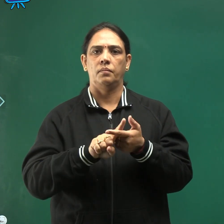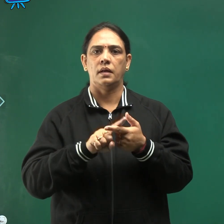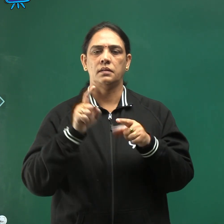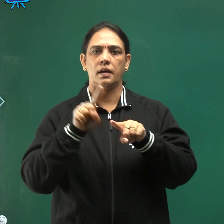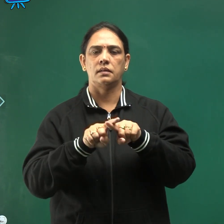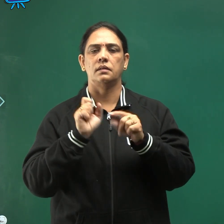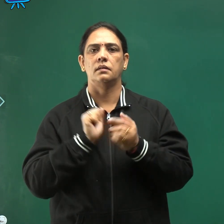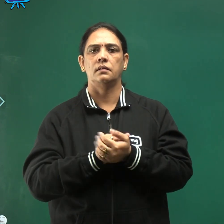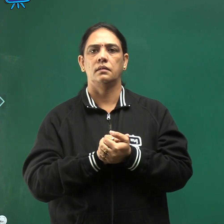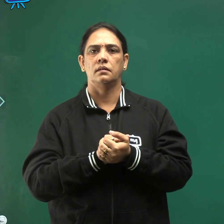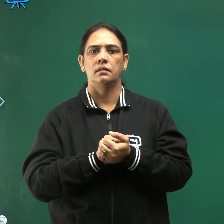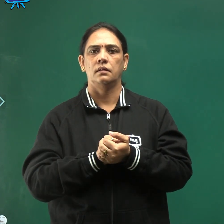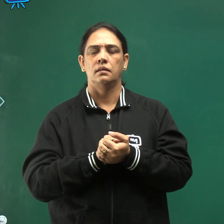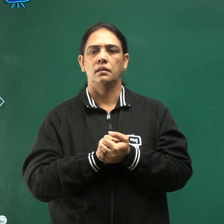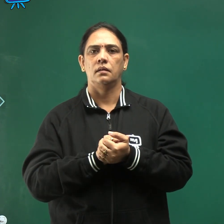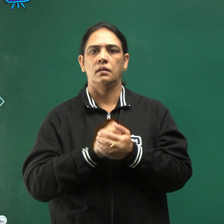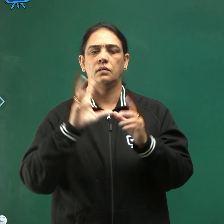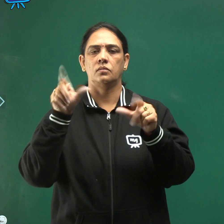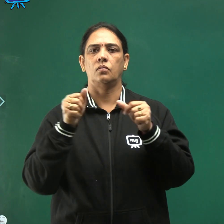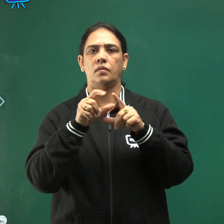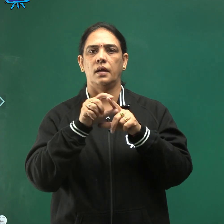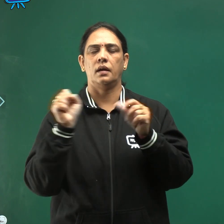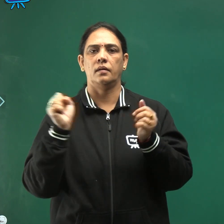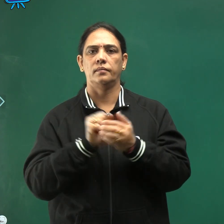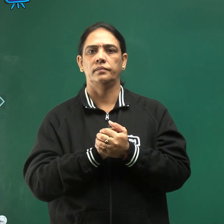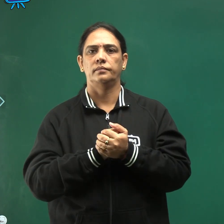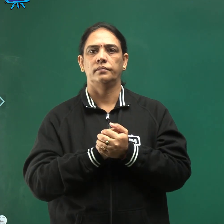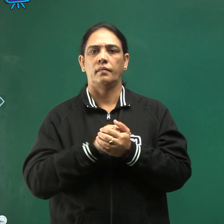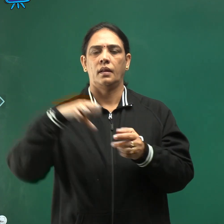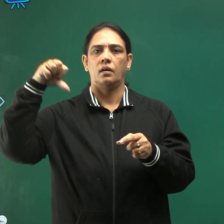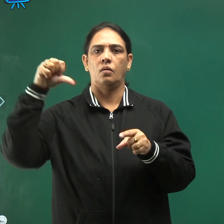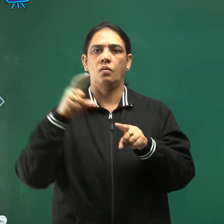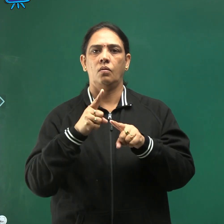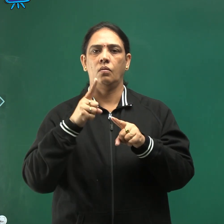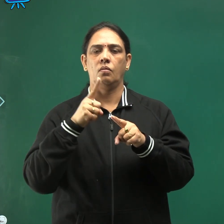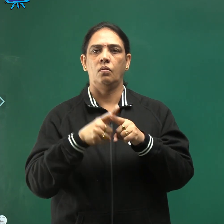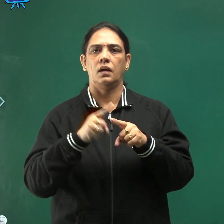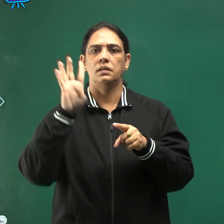x। हल करेंगे 9 × 4